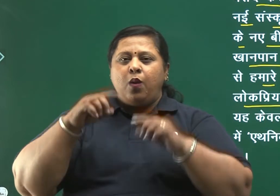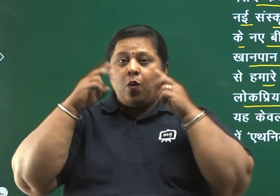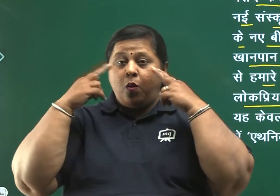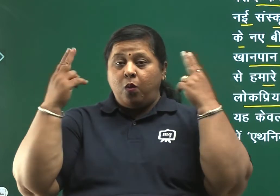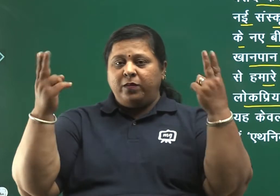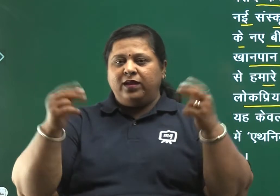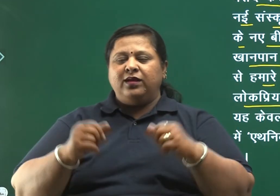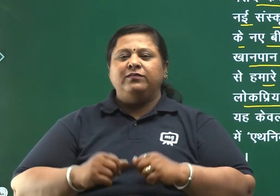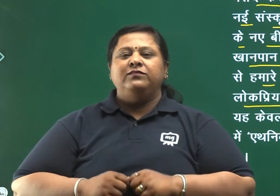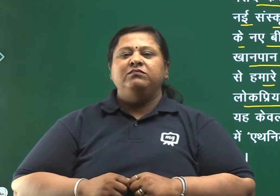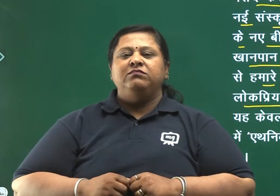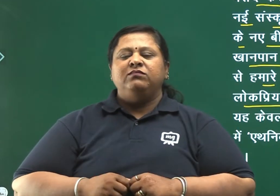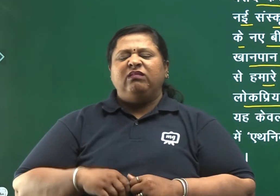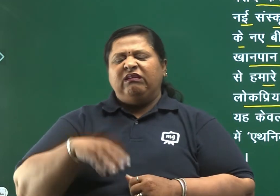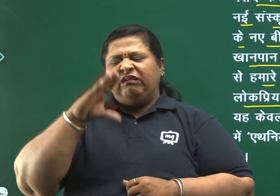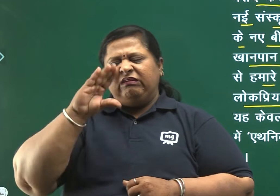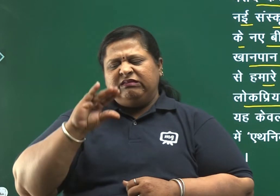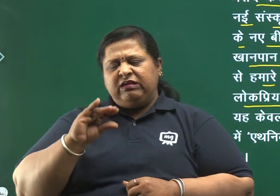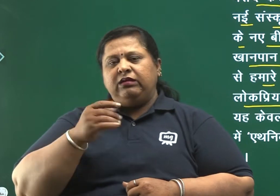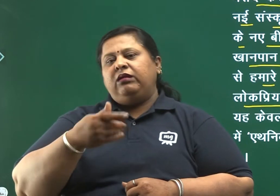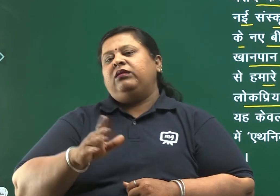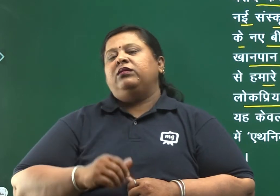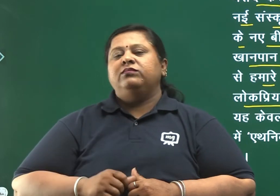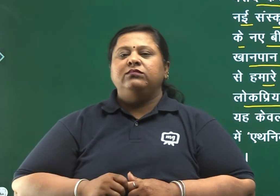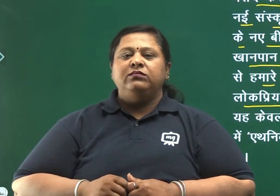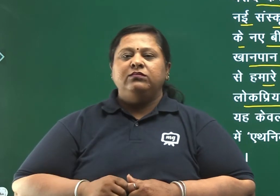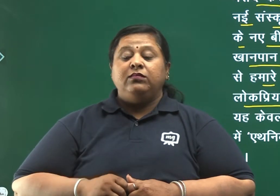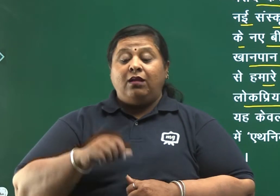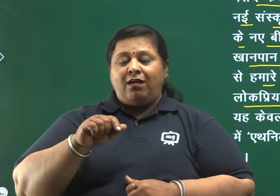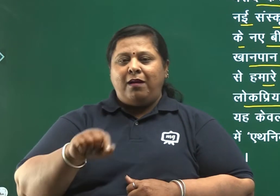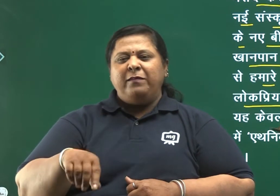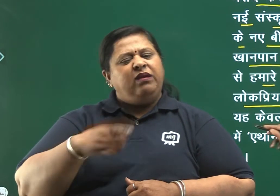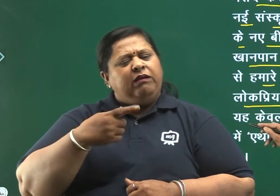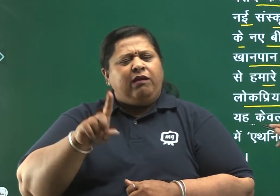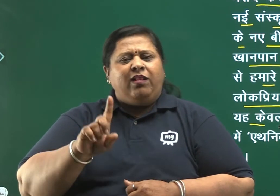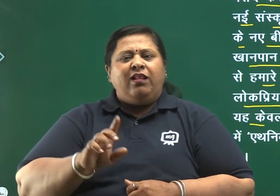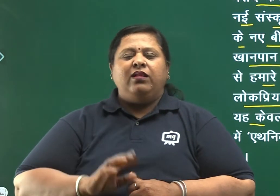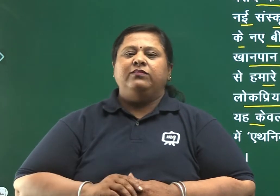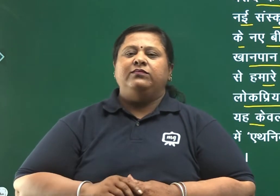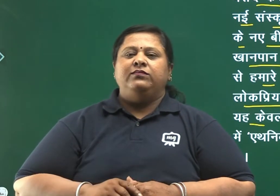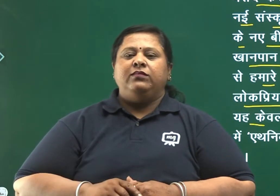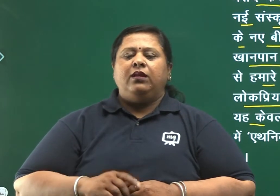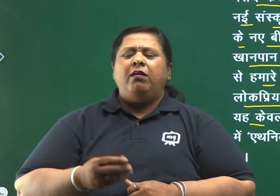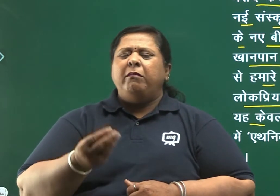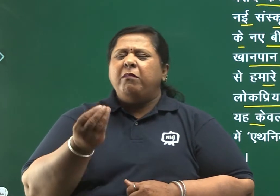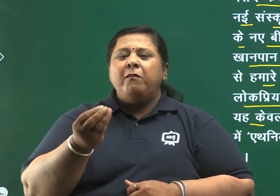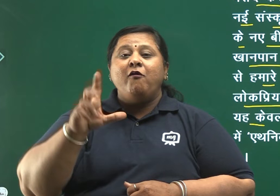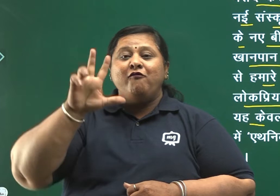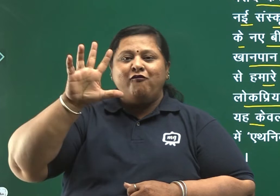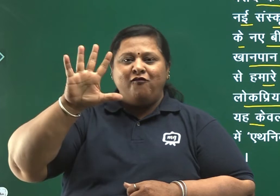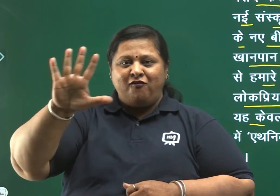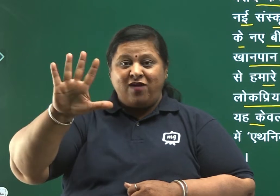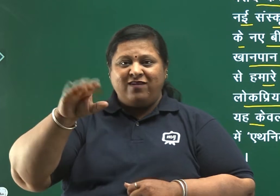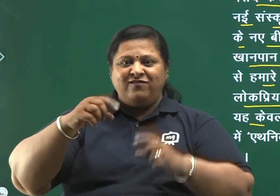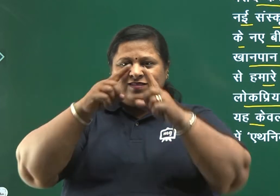लोकप्रियता घट गई है। अब यह केवल 5 सितारा होटल